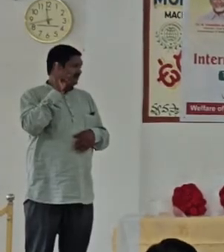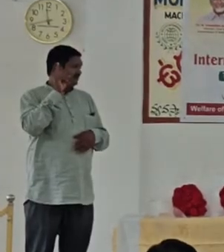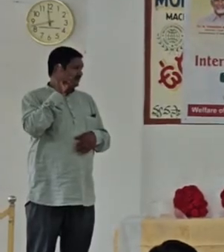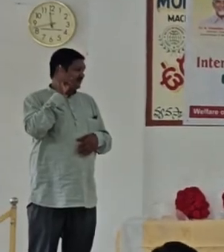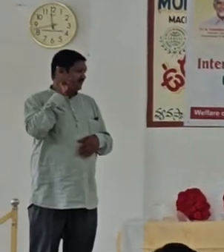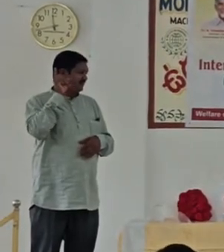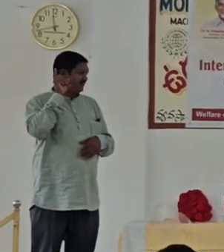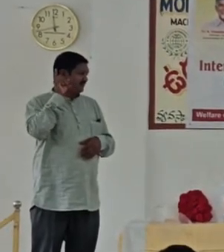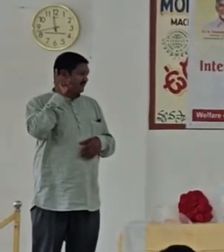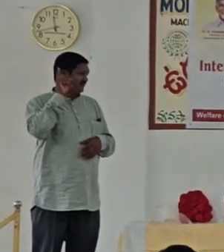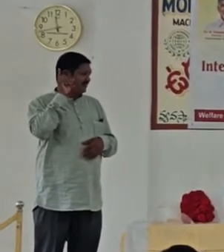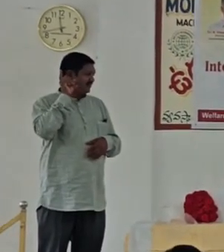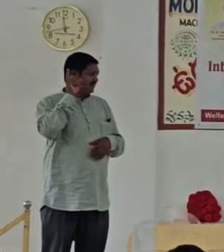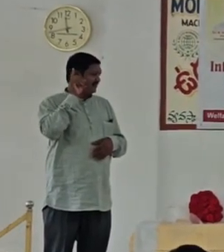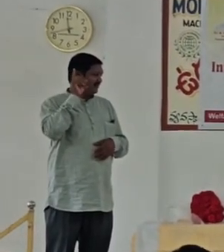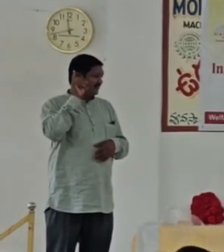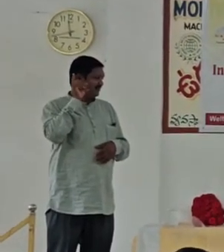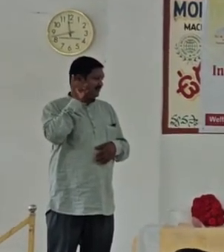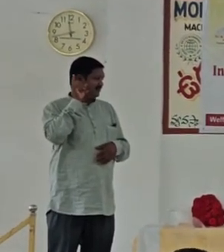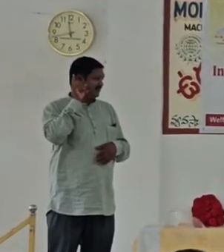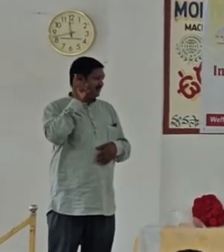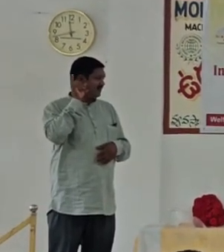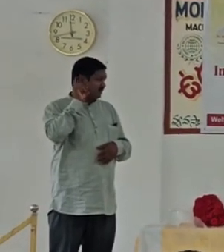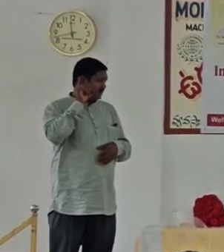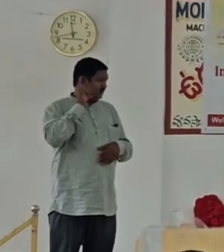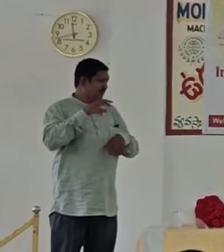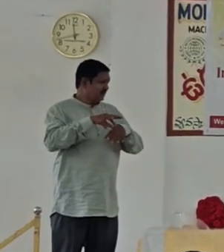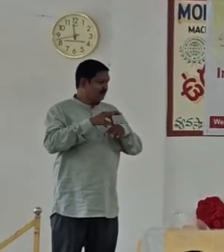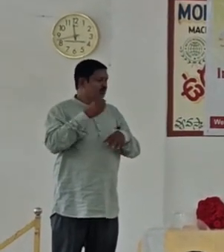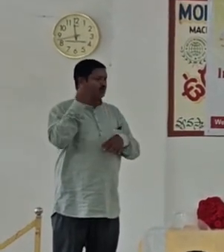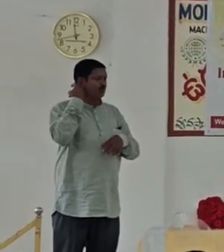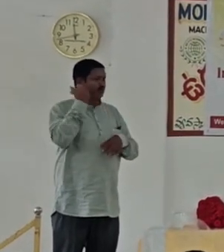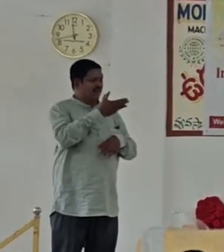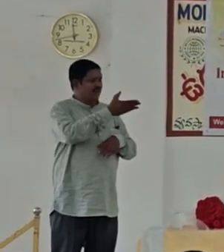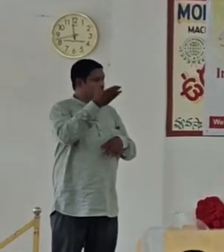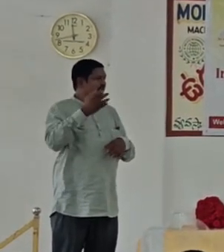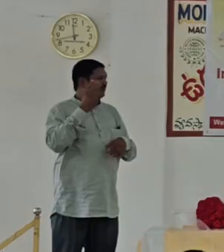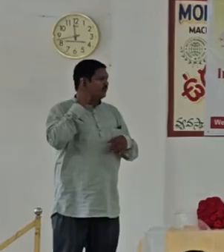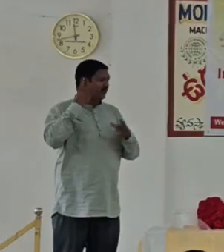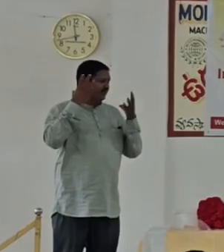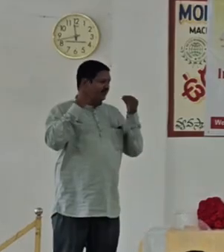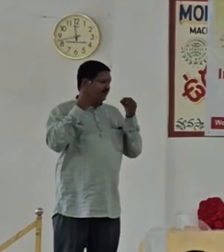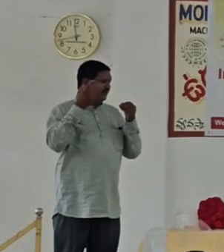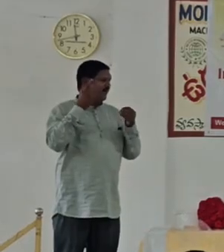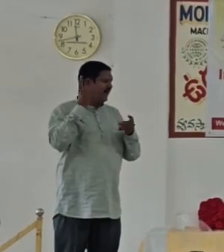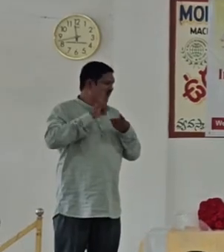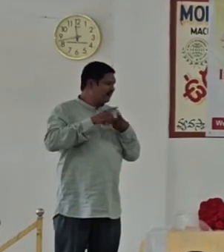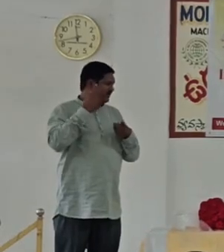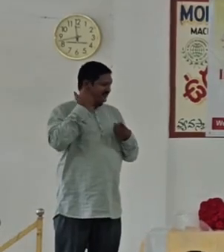వారికి చెవిటి మిషన్లు కూడా అందజేయడం జరుగుతుంది.